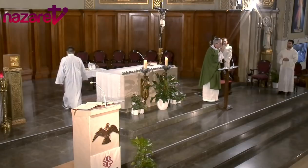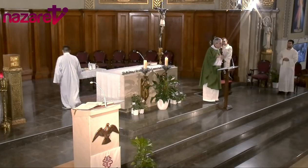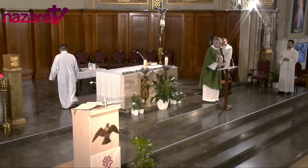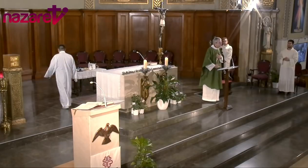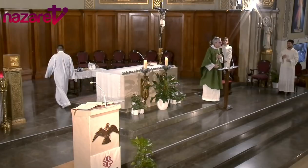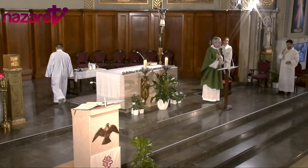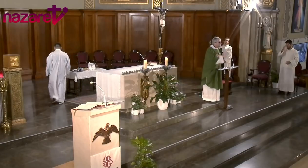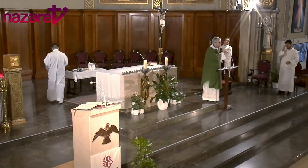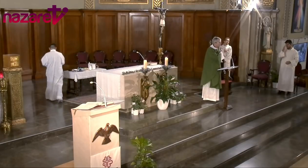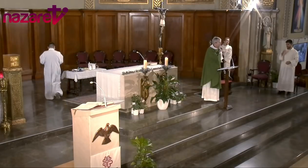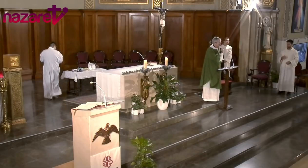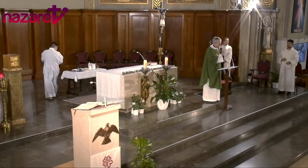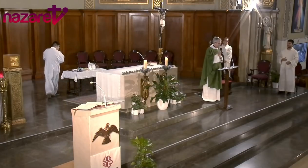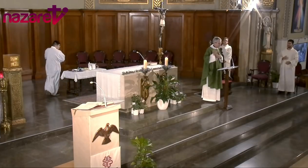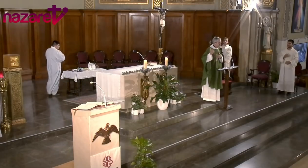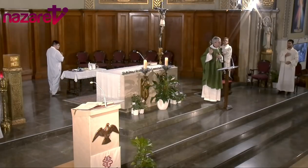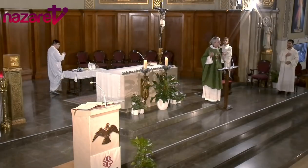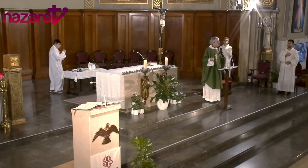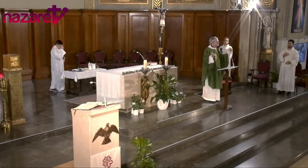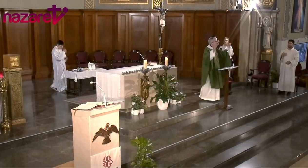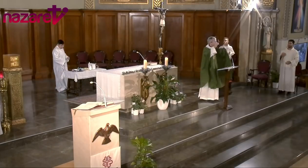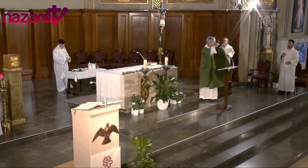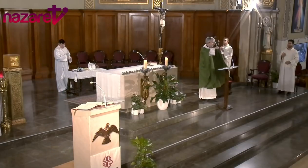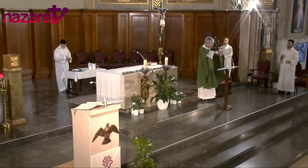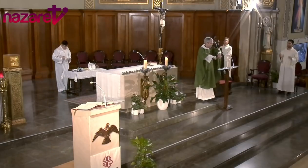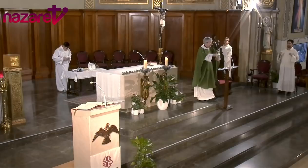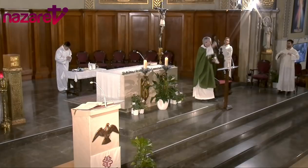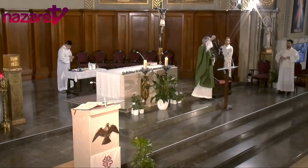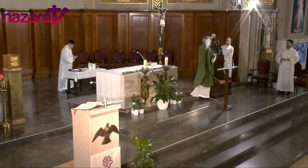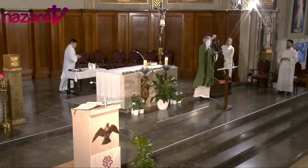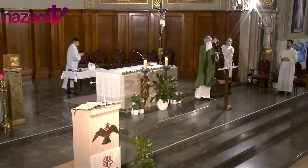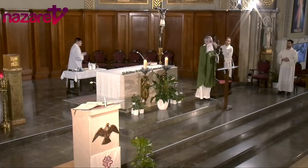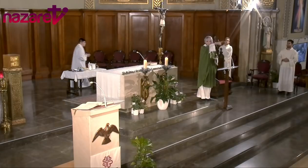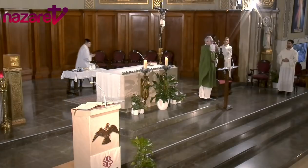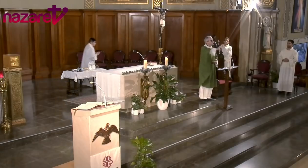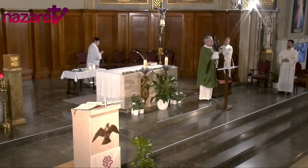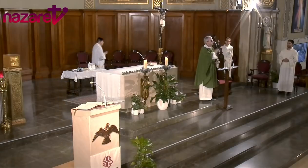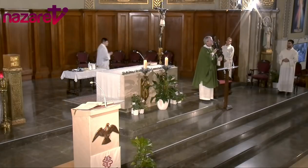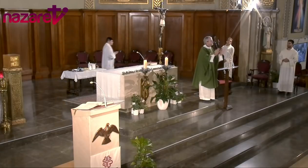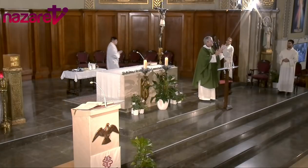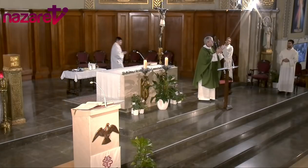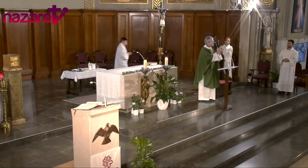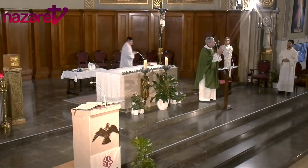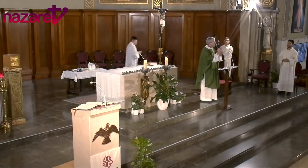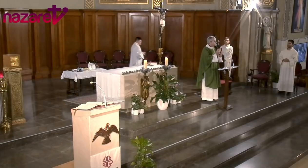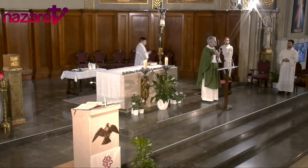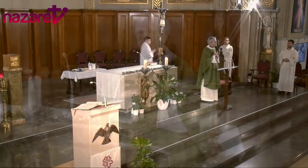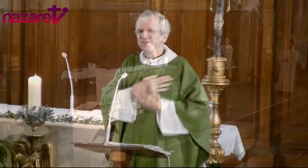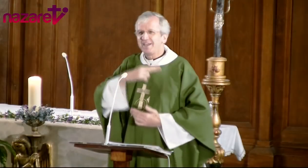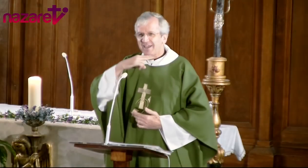Del Padre, del Hijo y del Espíritu Santo. Amén. La gracia de nuestro Señor Jesucristo, el amor